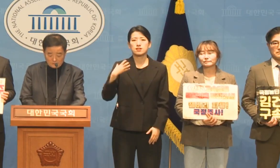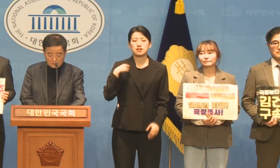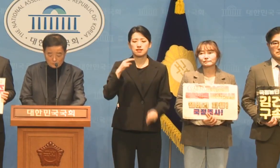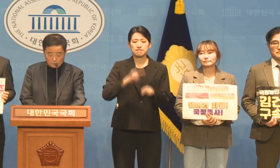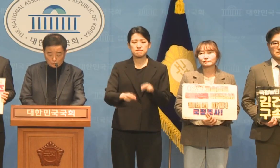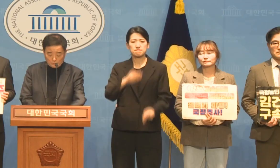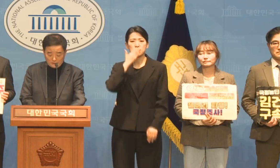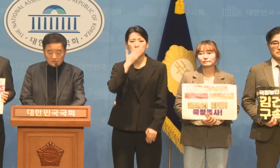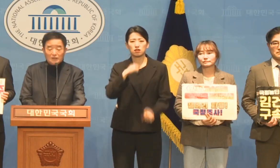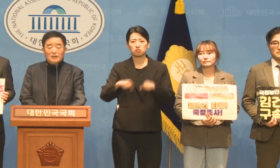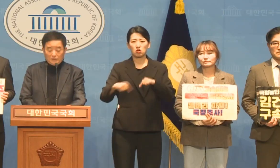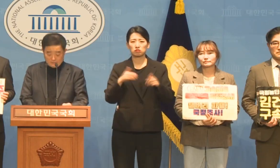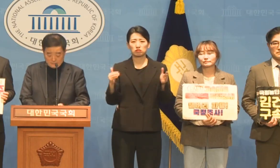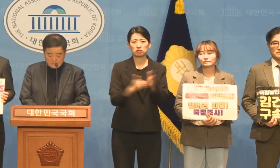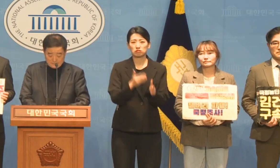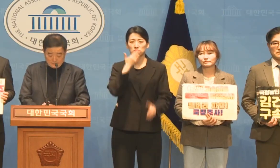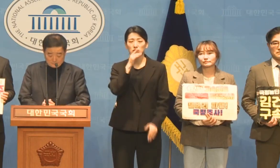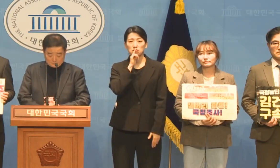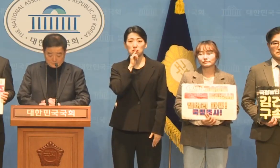감사 결과에도 국토부의